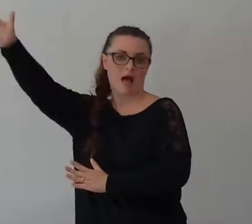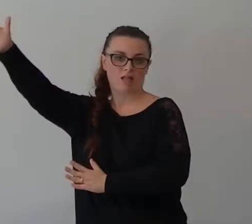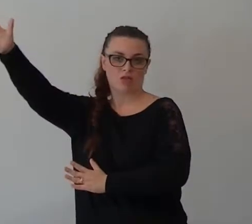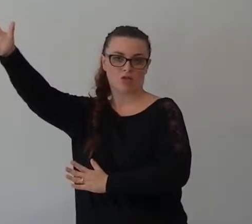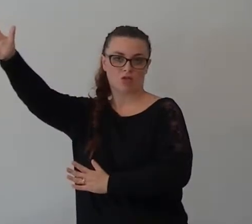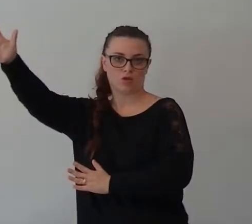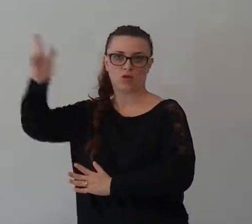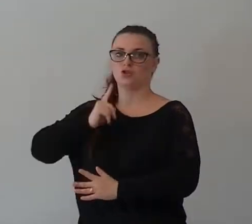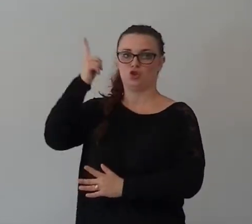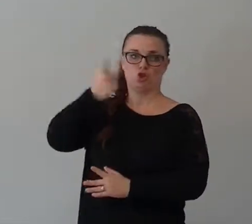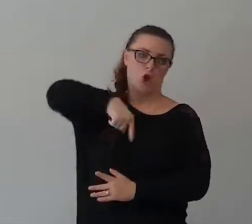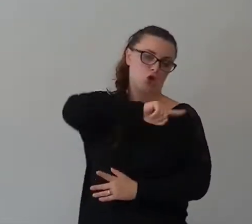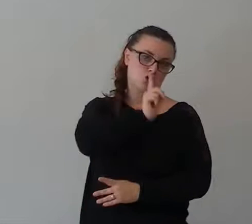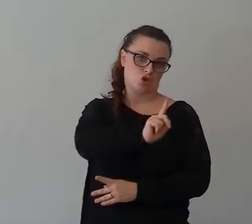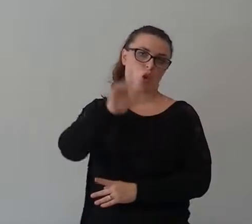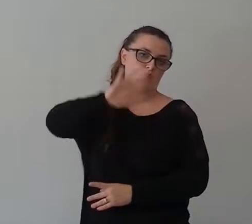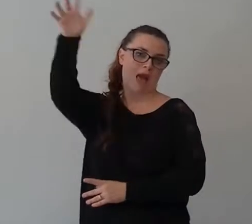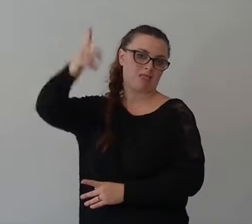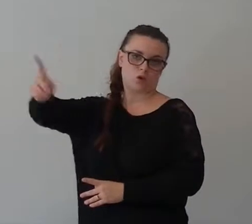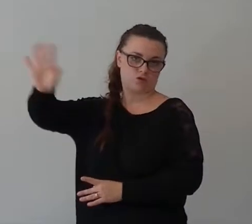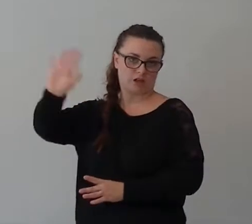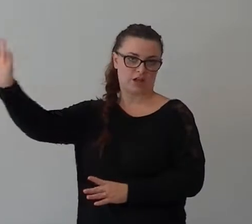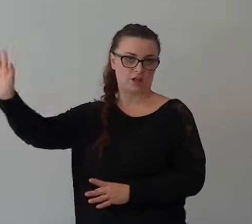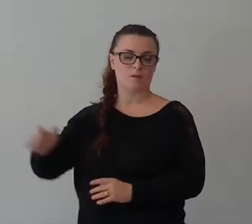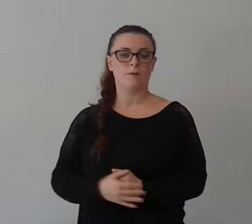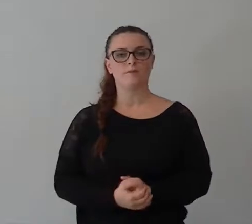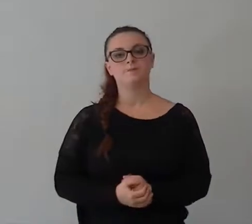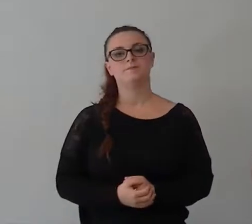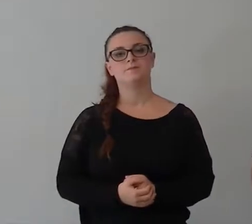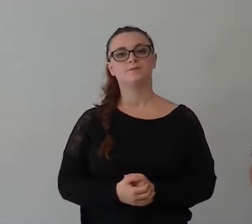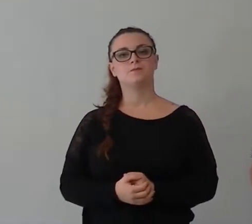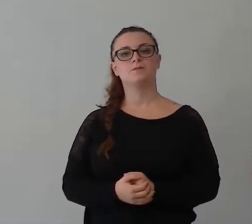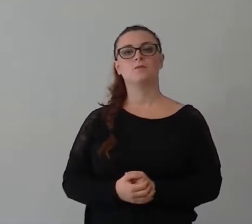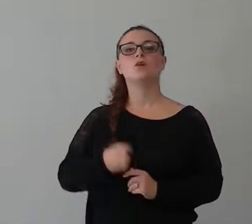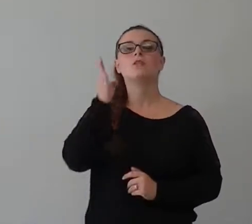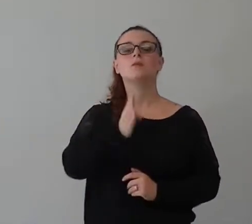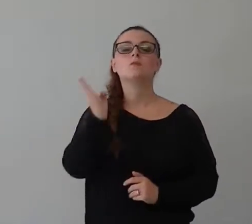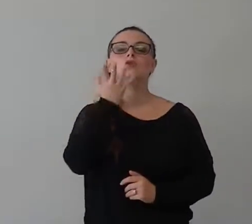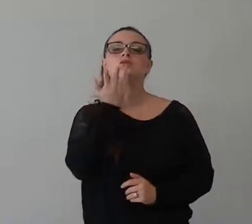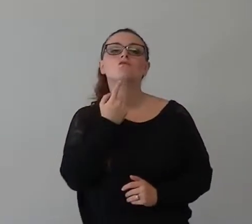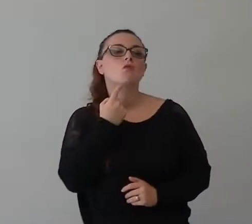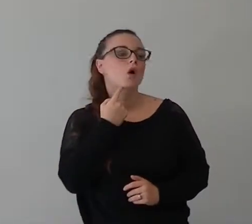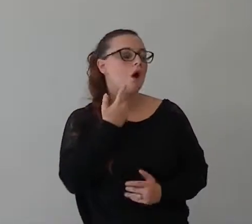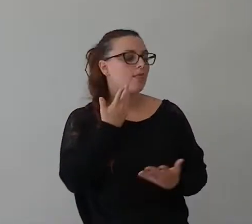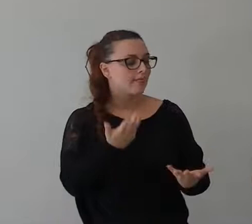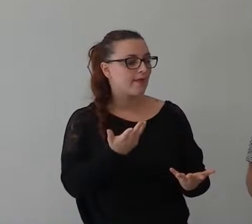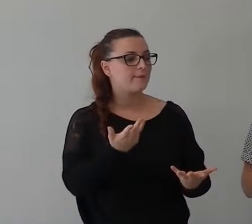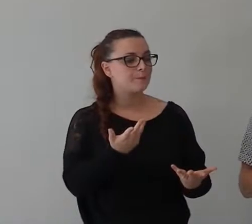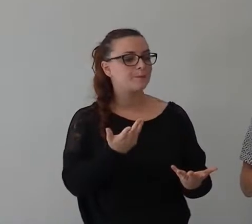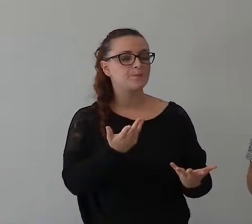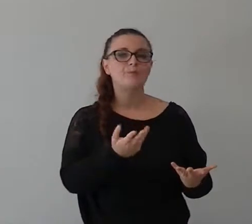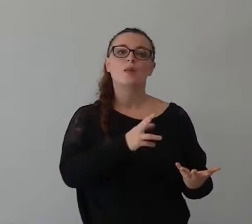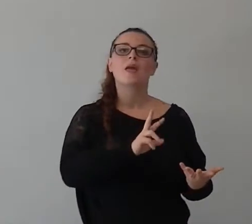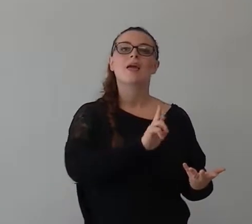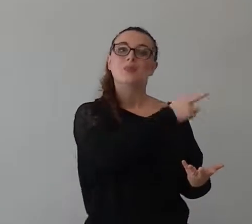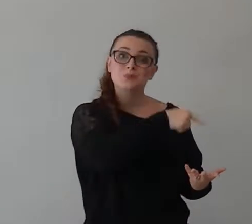non Yahweh, il Dio di Israele. E vuole che Ruth sappia che lei è arrivata nel